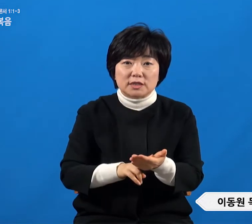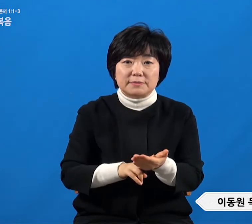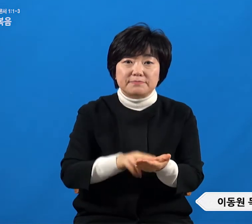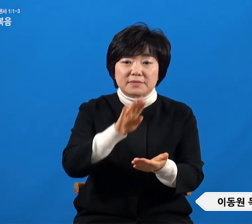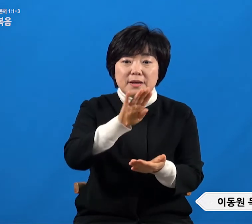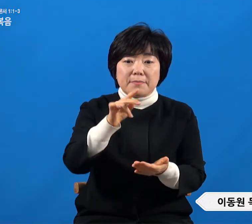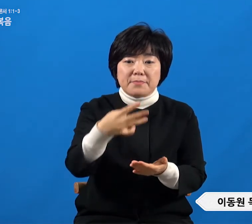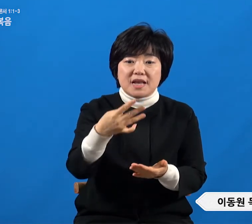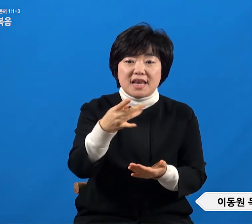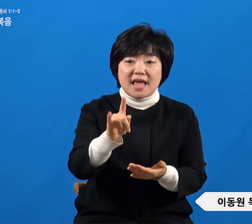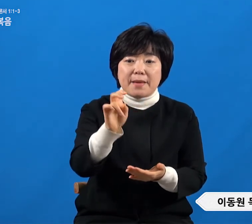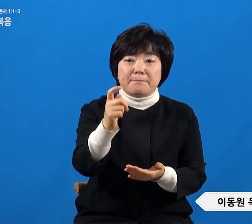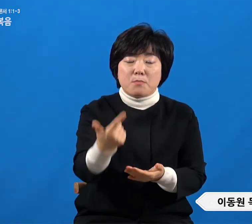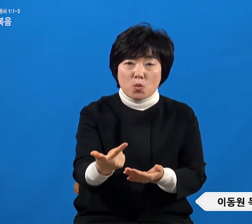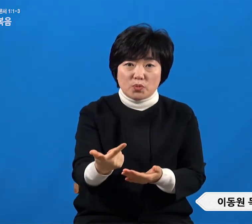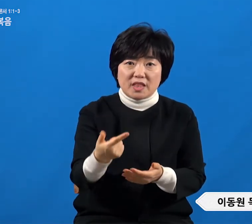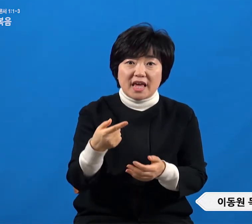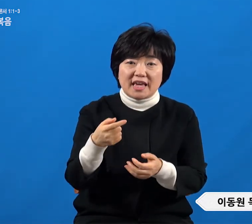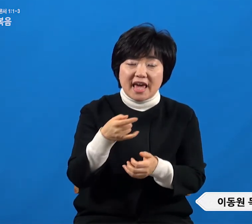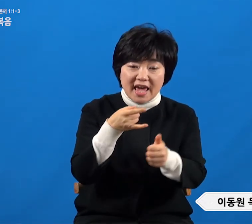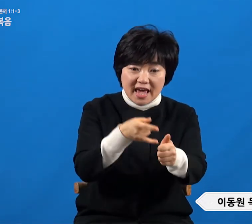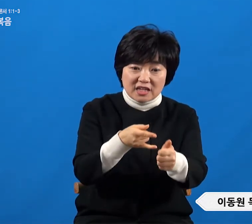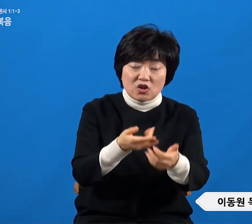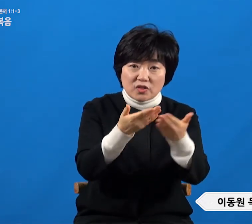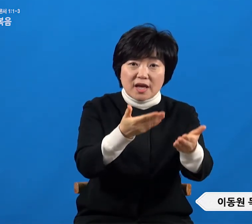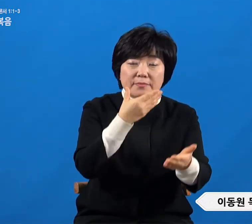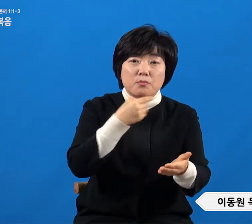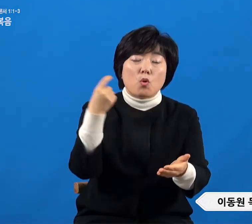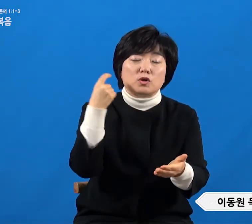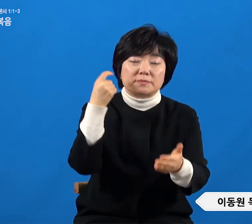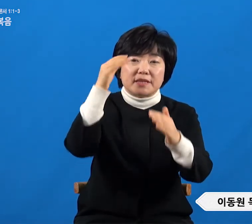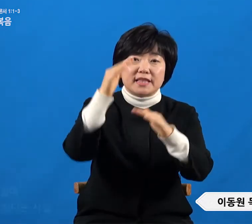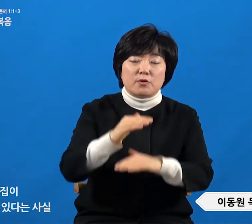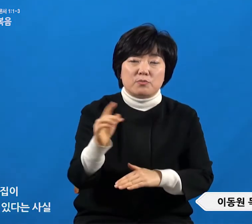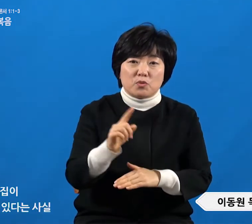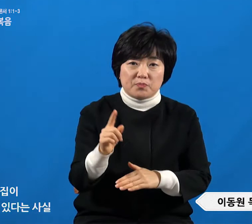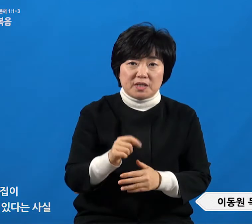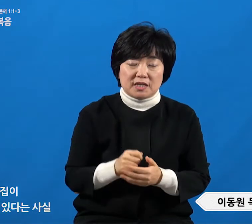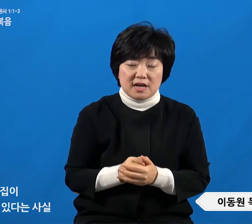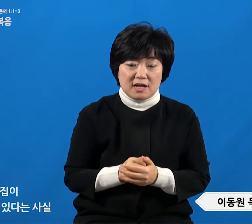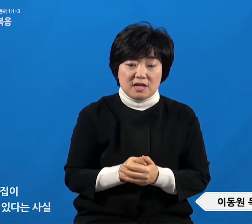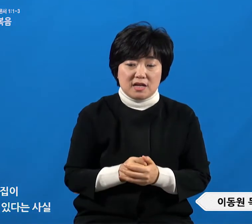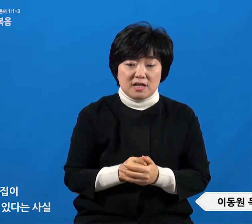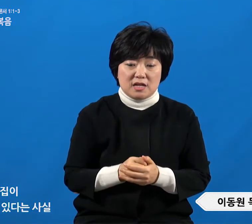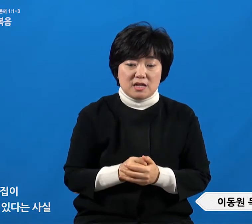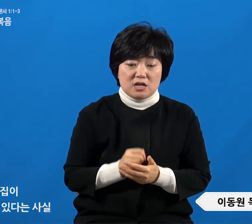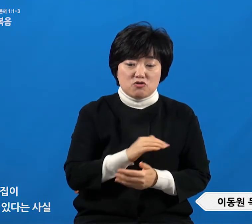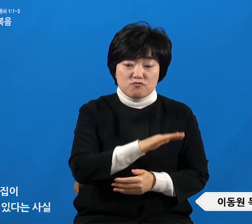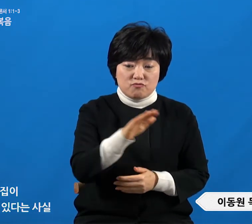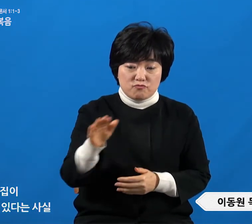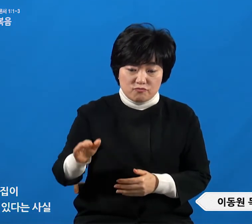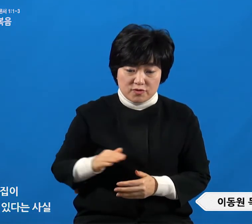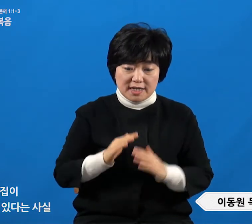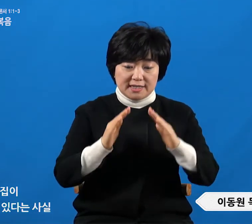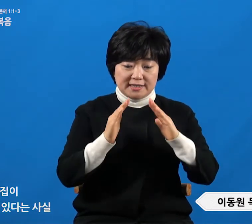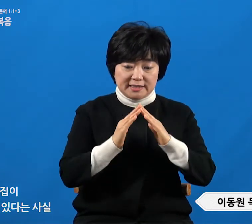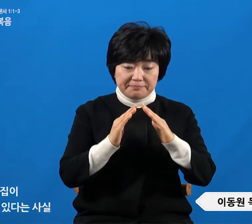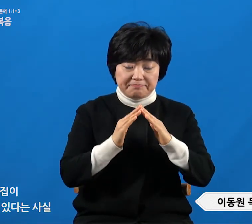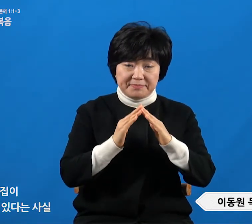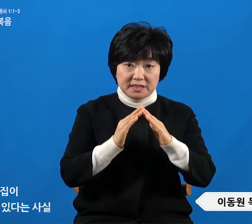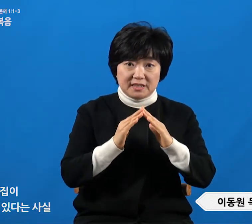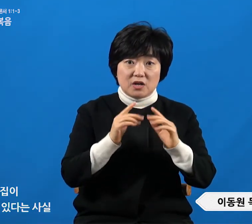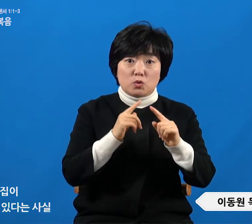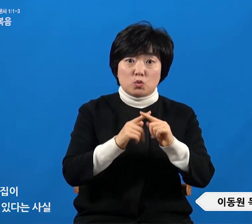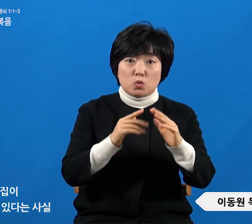복음의 진수, 도대체 무엇일까요? 첫째로 복음은 우리 집이 교회가 될 수 있다는